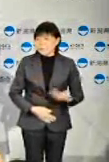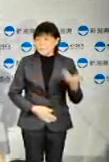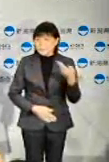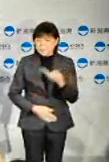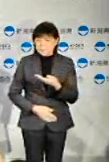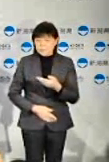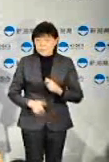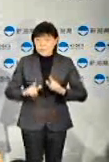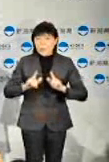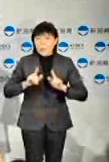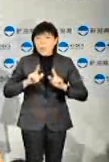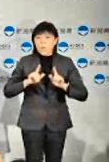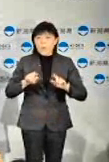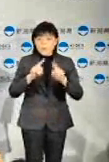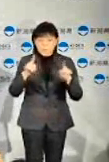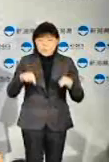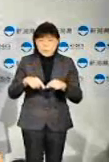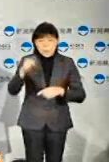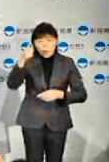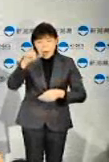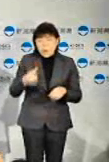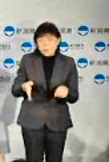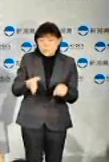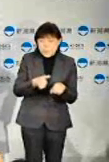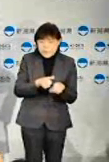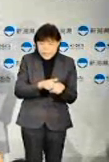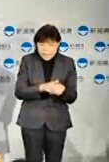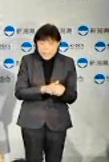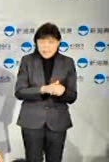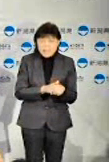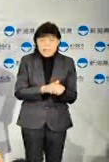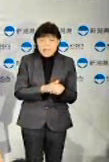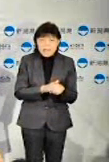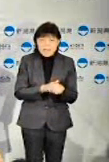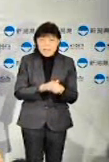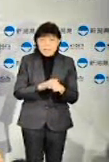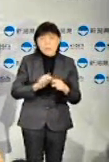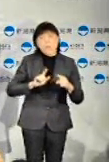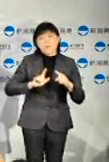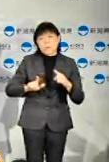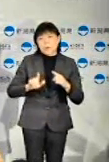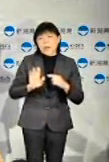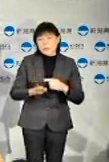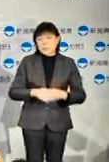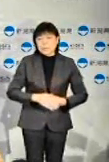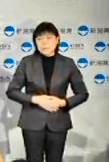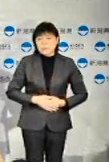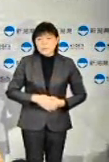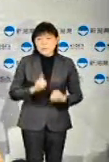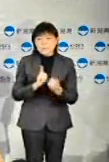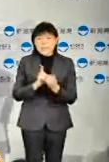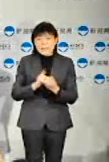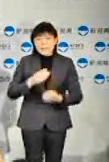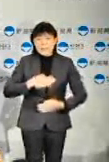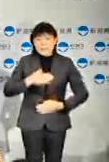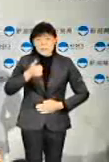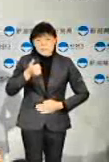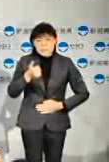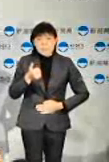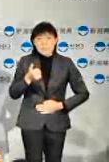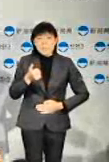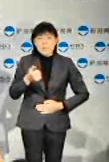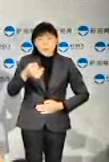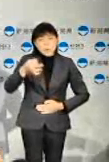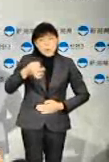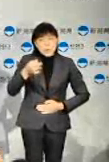報告書案というものは、検査の報告書案含めてですね、公表されていると思うんですけれども、これに対しての知事としての効果でいいで